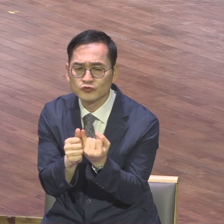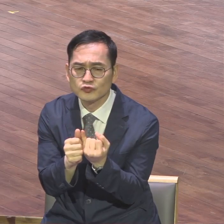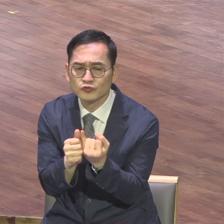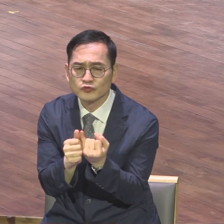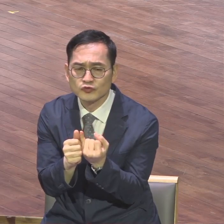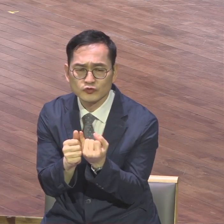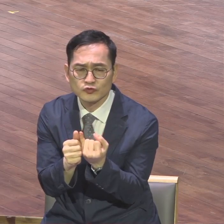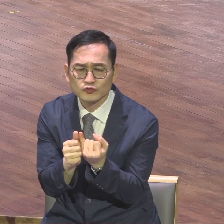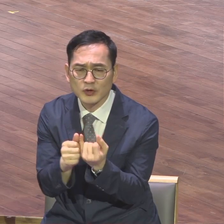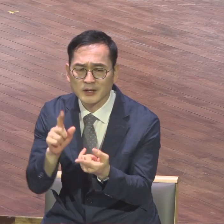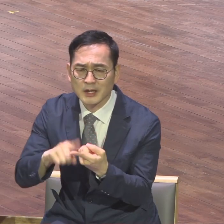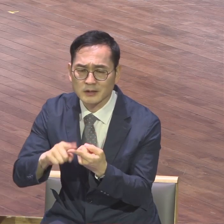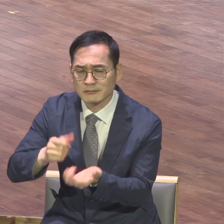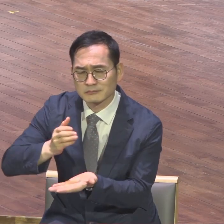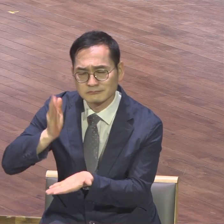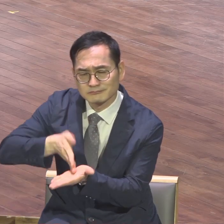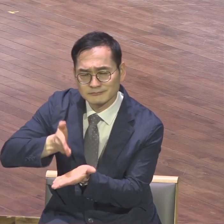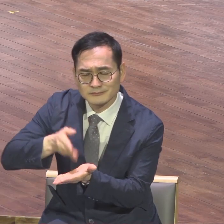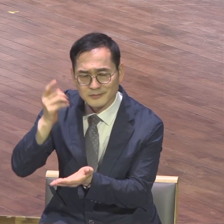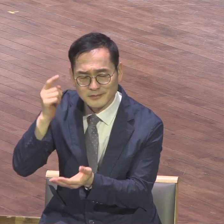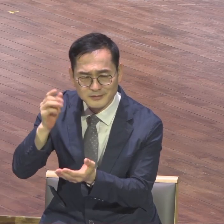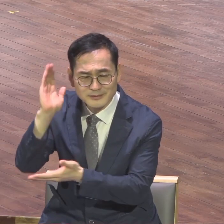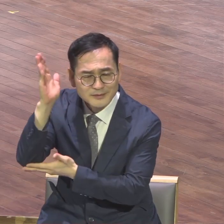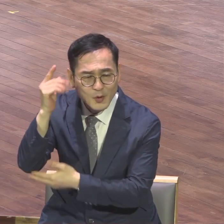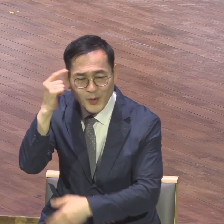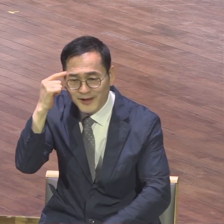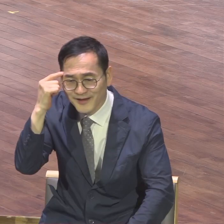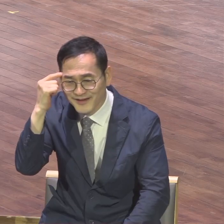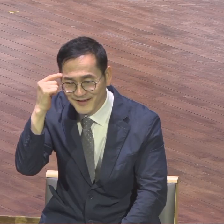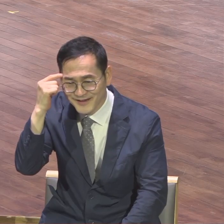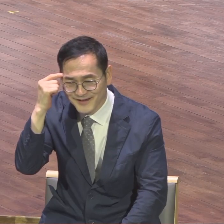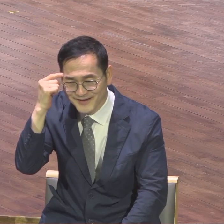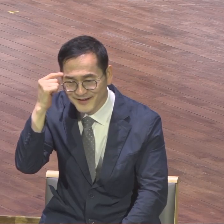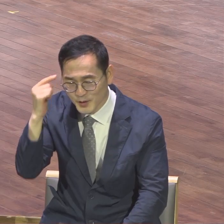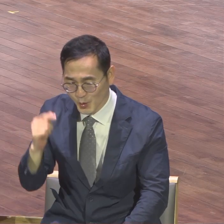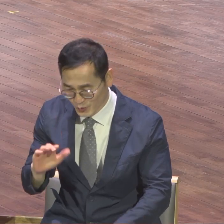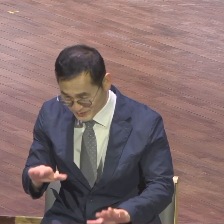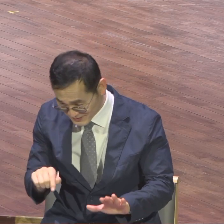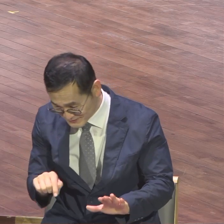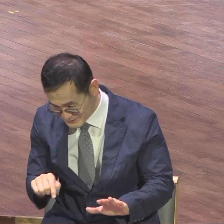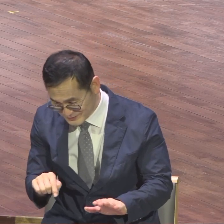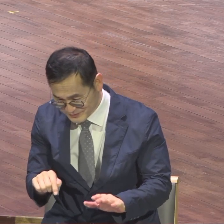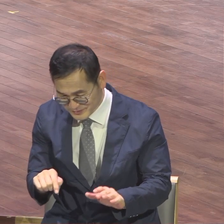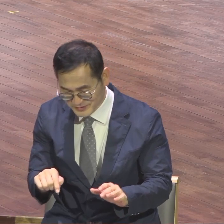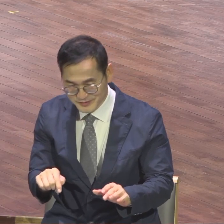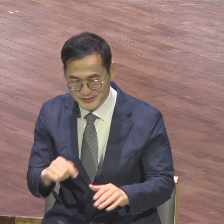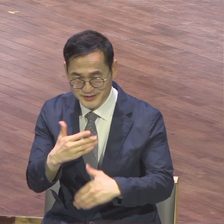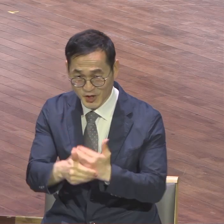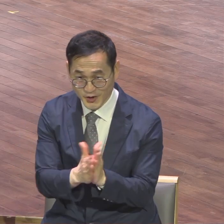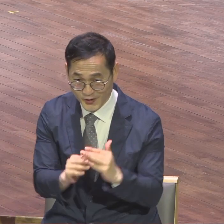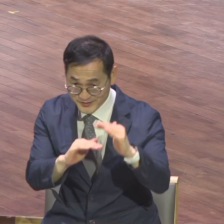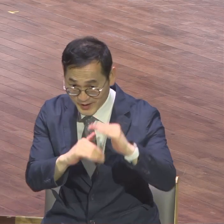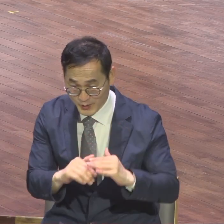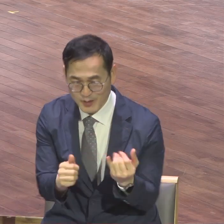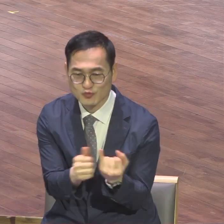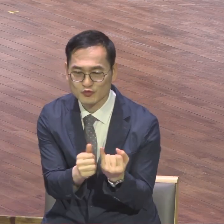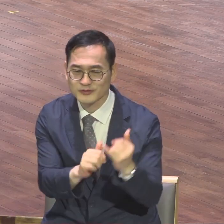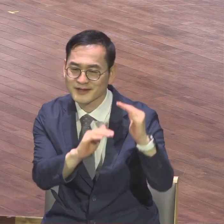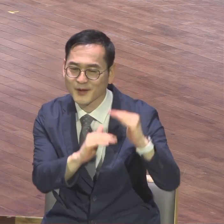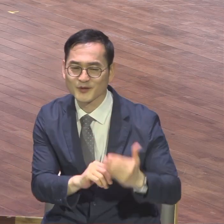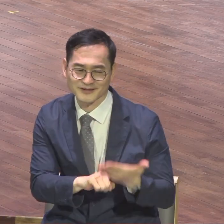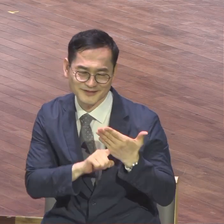5.18도 아닌데 왜 부부 이야기를 하느냐. 자, 오늘 본문에 한 부부 이야기가 나옵니다. 이